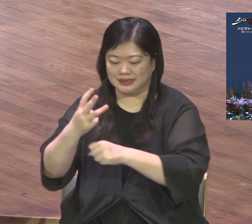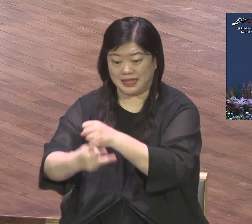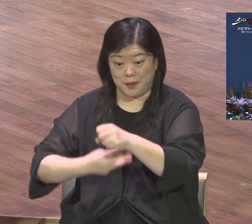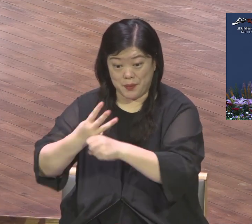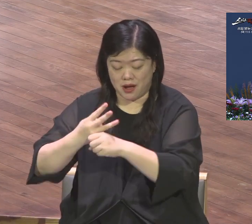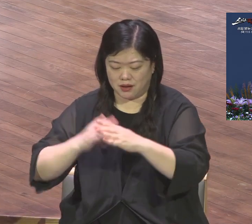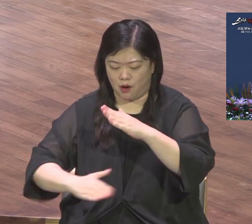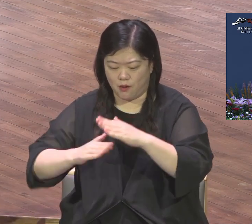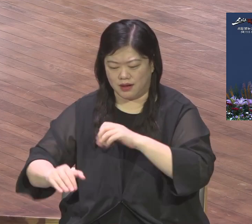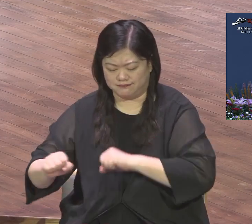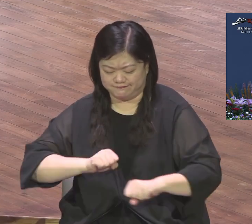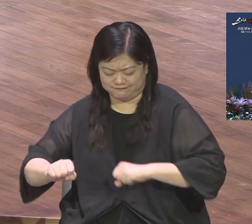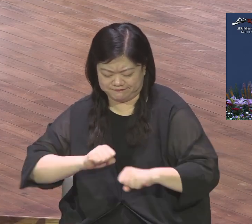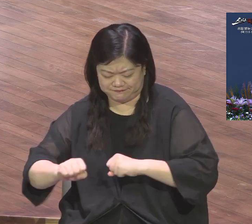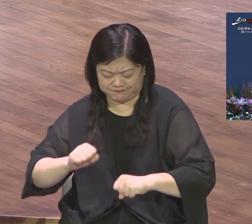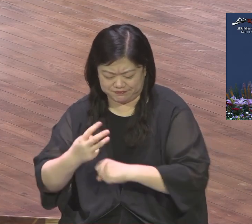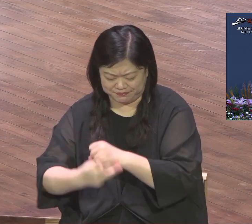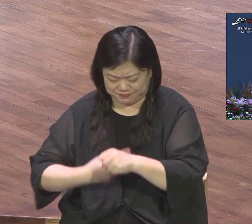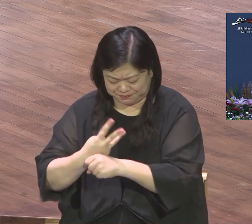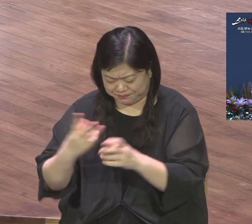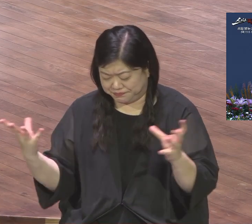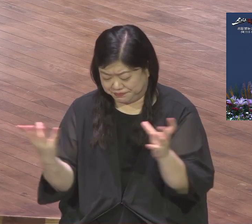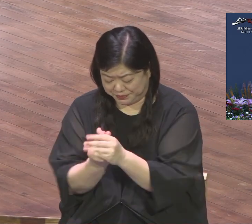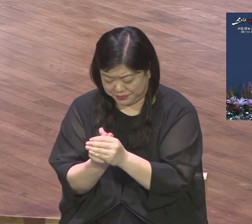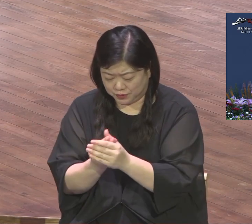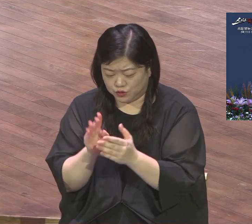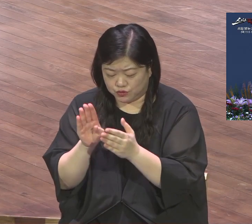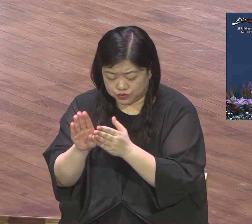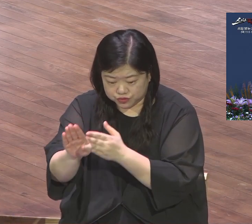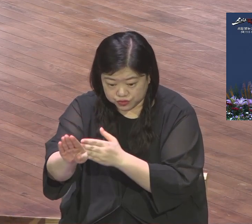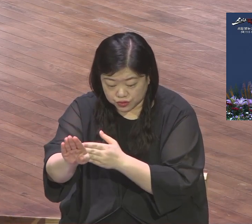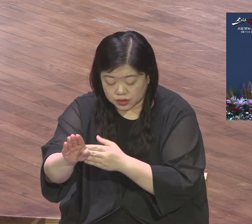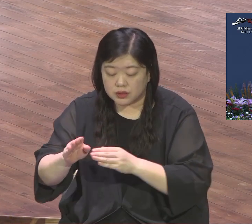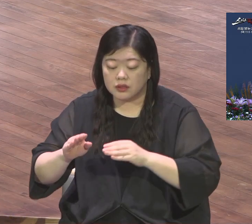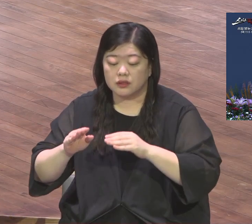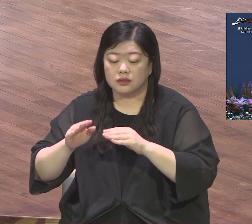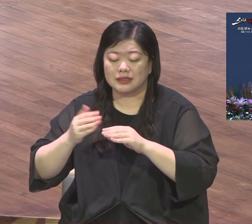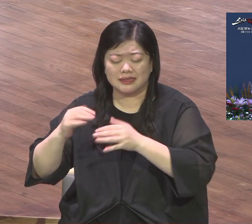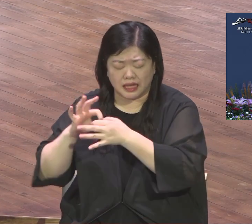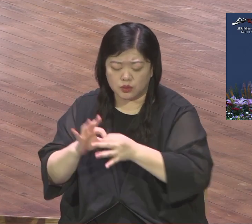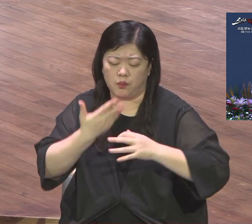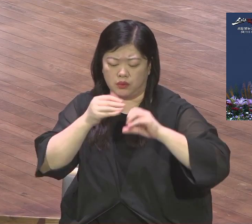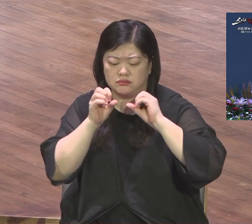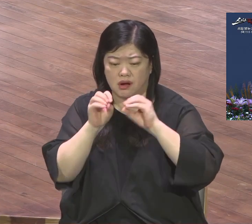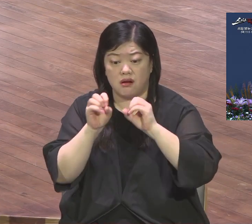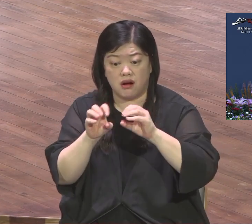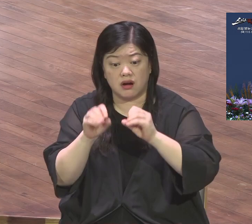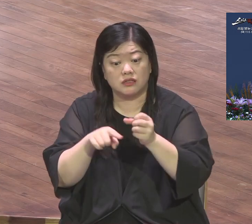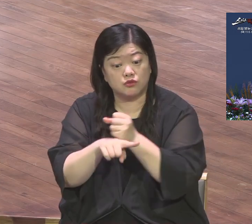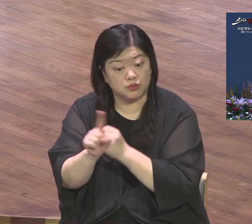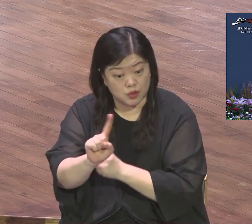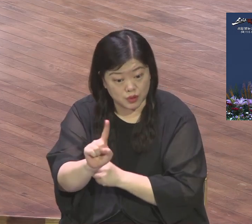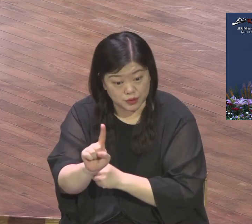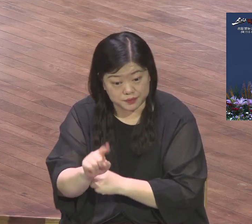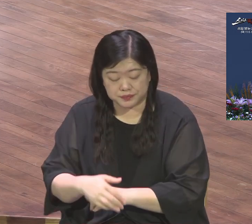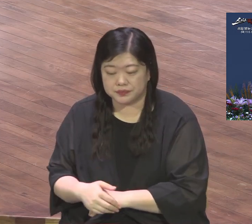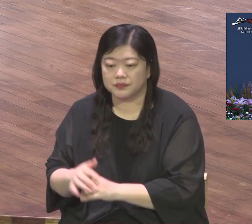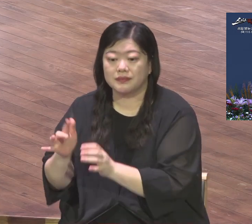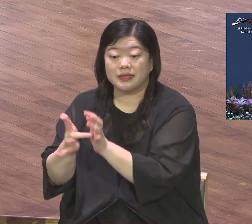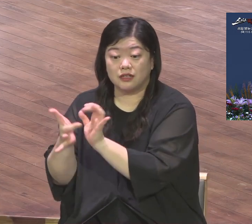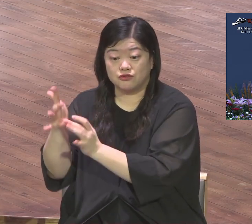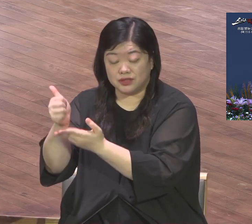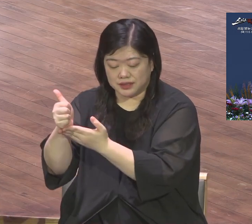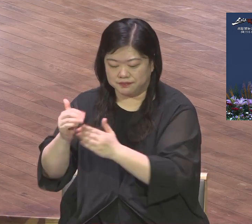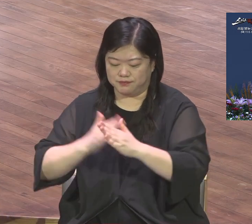이적과 기사를 행했었고 천국 복음을 전파하신 본질적 이유가 뭐냐? 이 3년 동안 하신